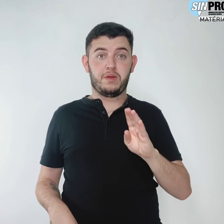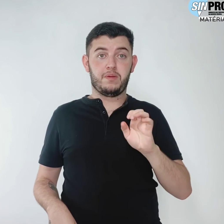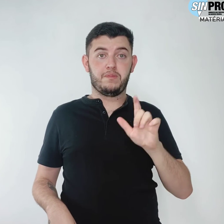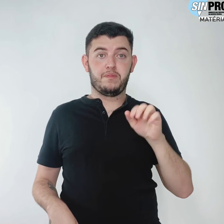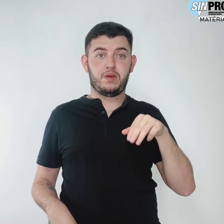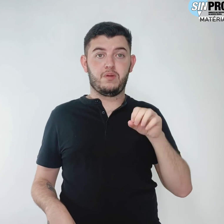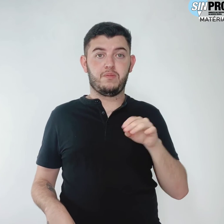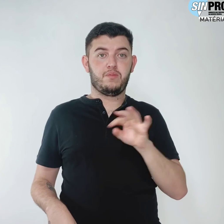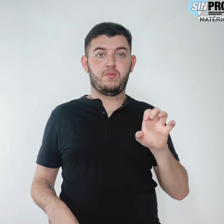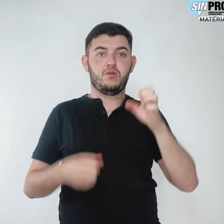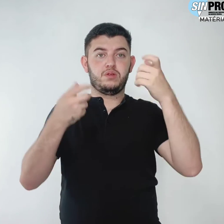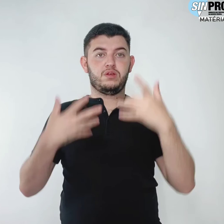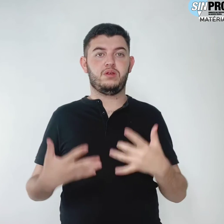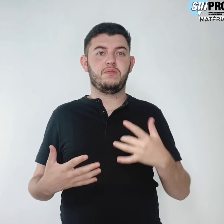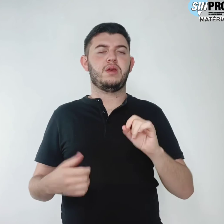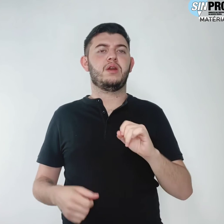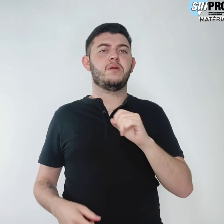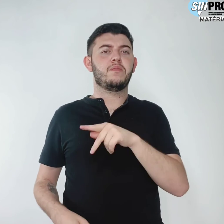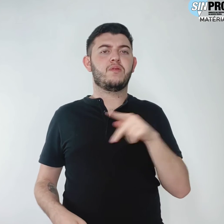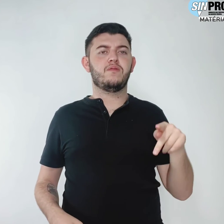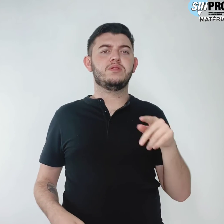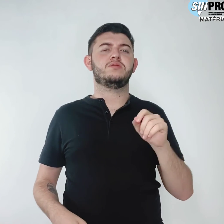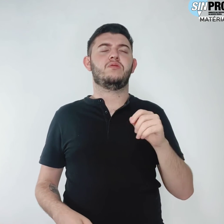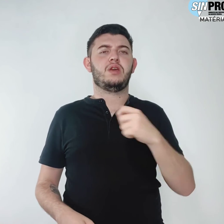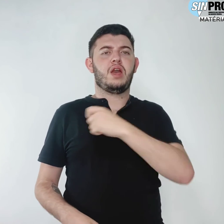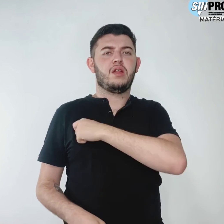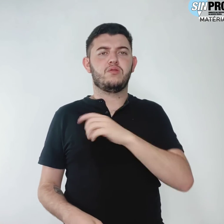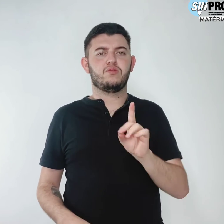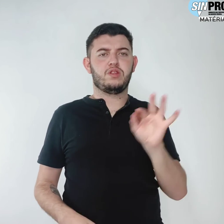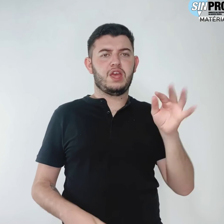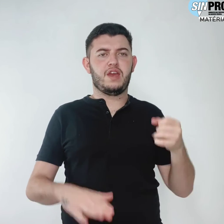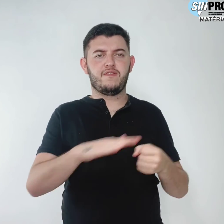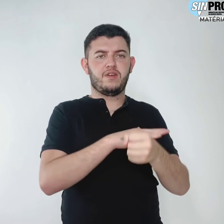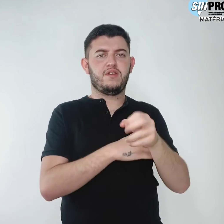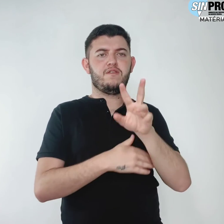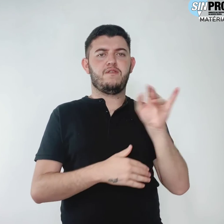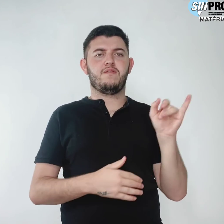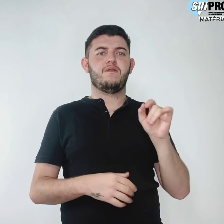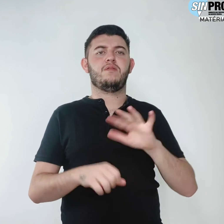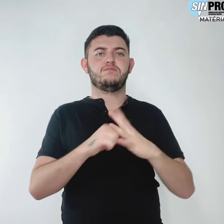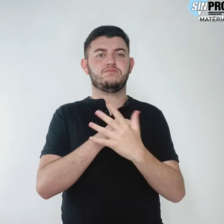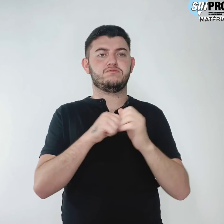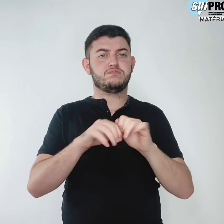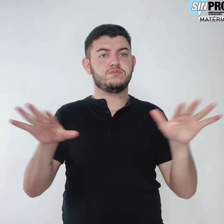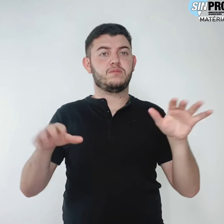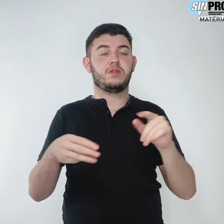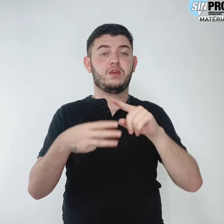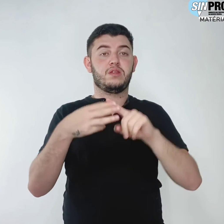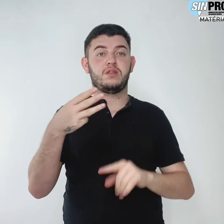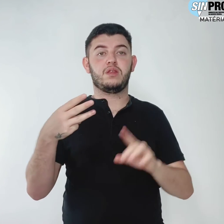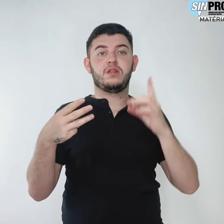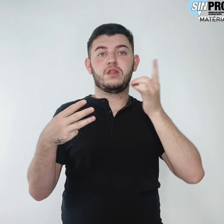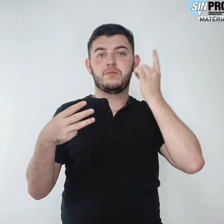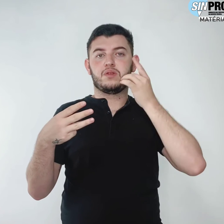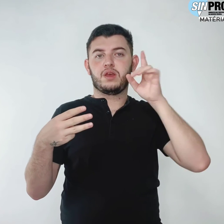Belmonte expõe estudantes e professores do DF ao coronavírus. As 3 deputadas